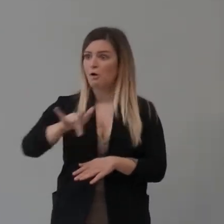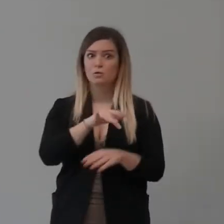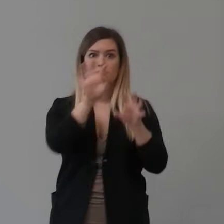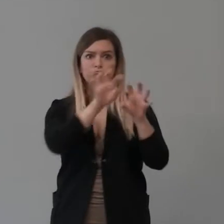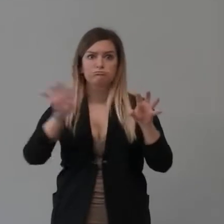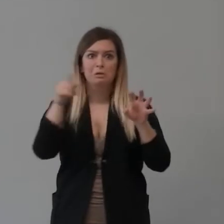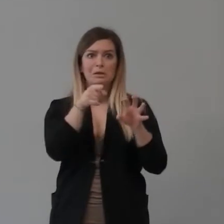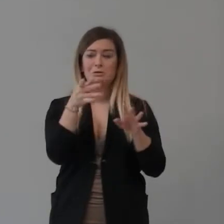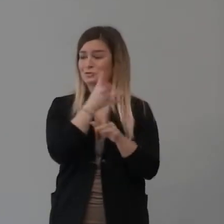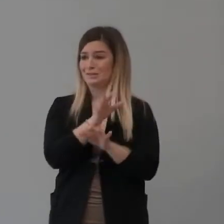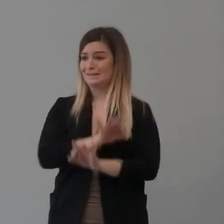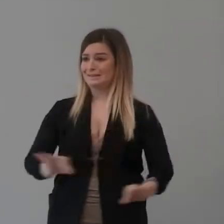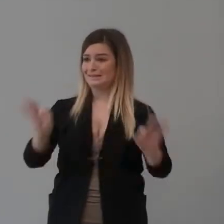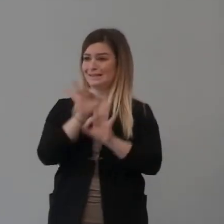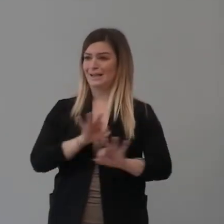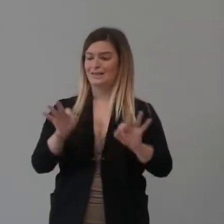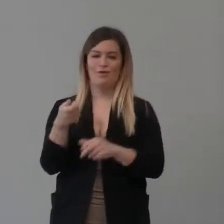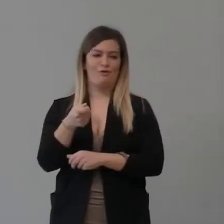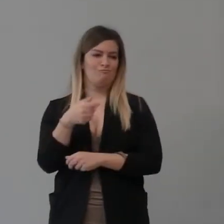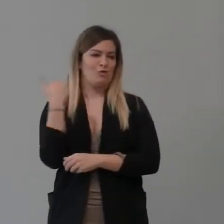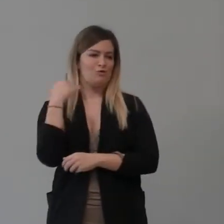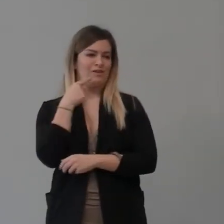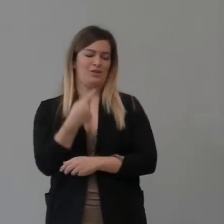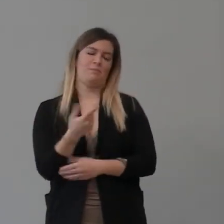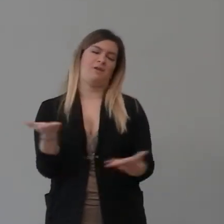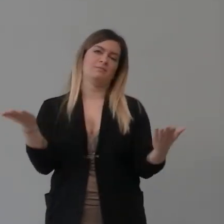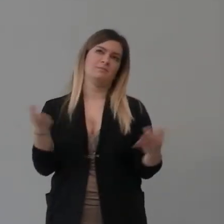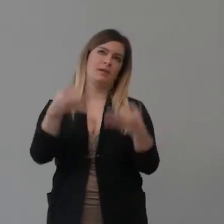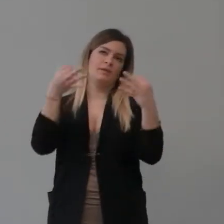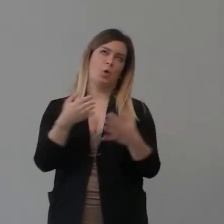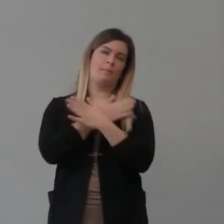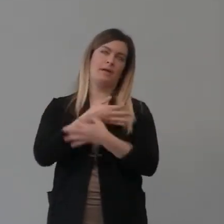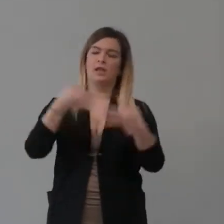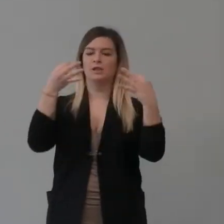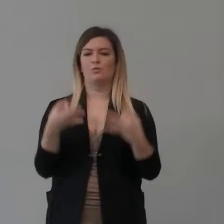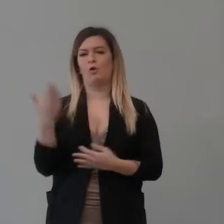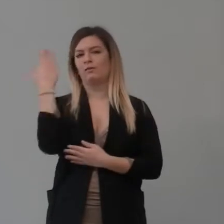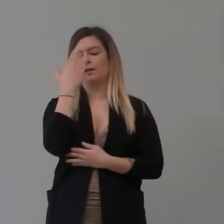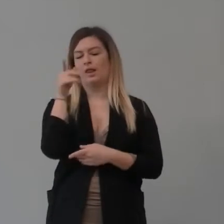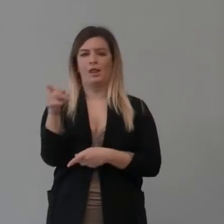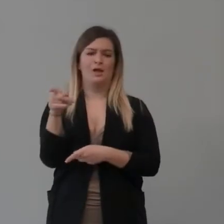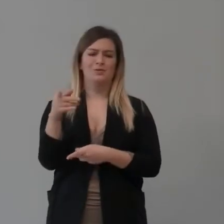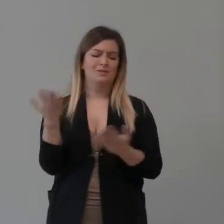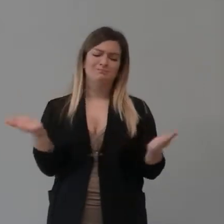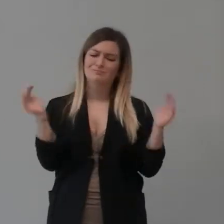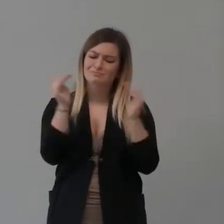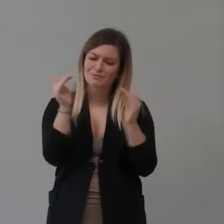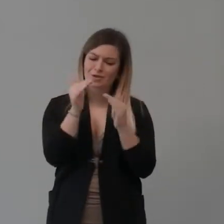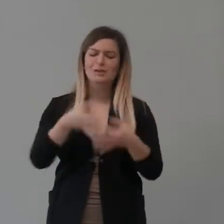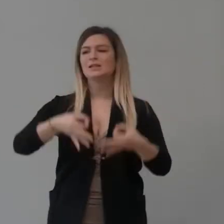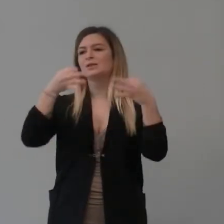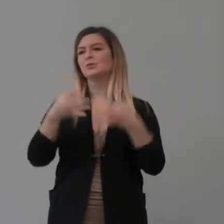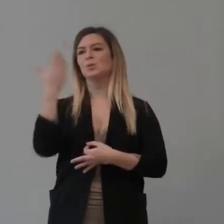tomba. Pietro e Giovanni dice, ma dai Maria, ti sarei sbagliata di tomba, era notte, hai